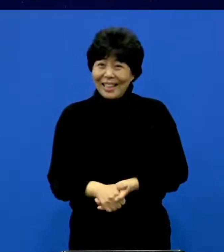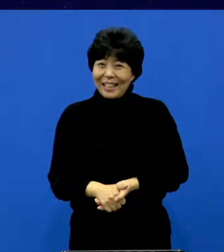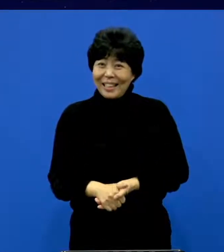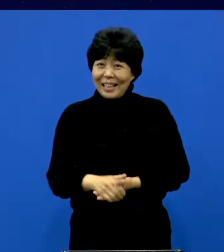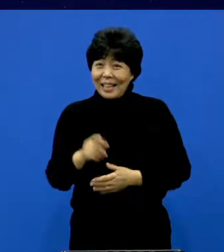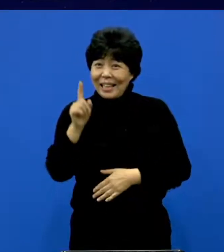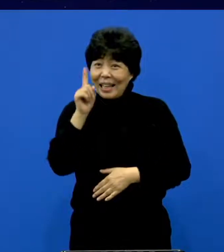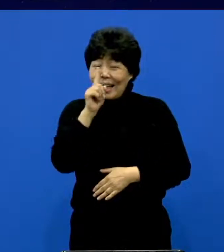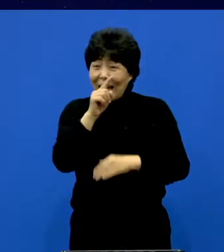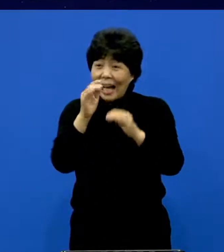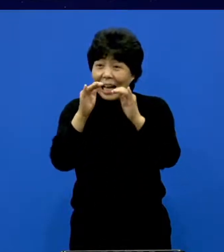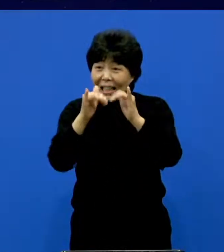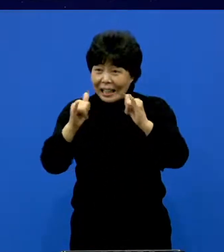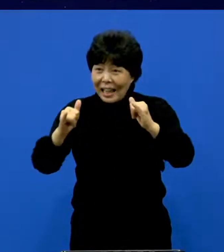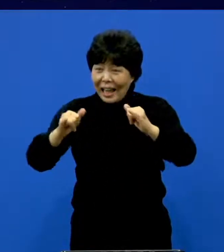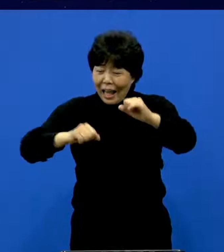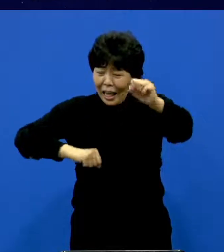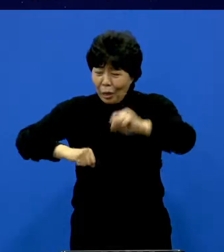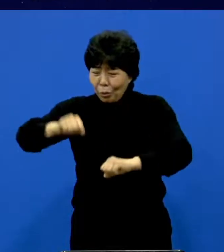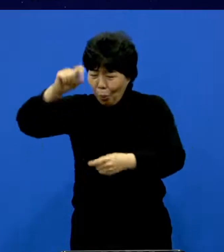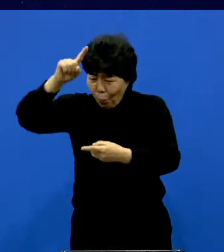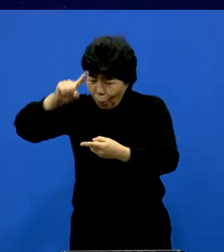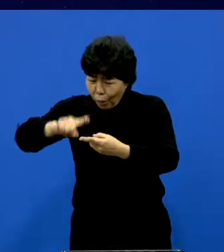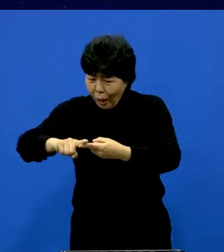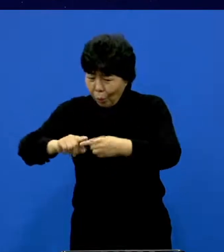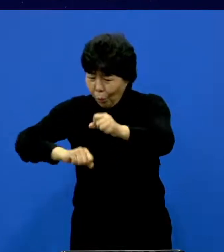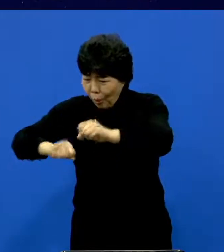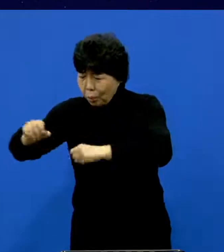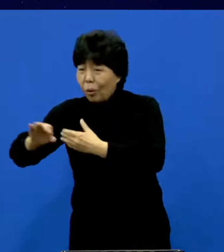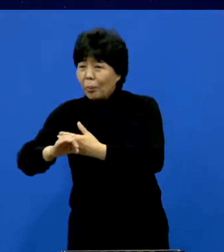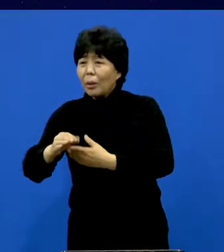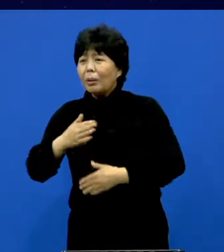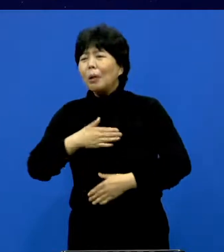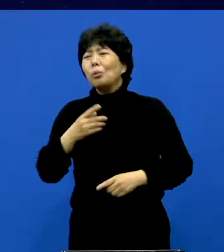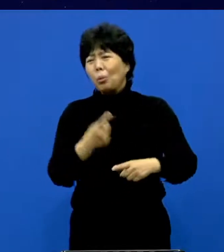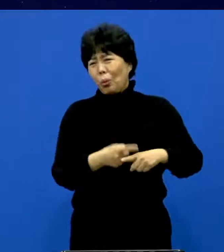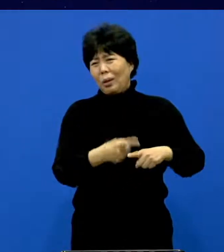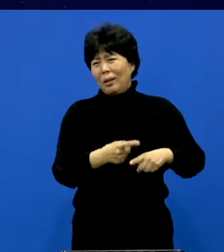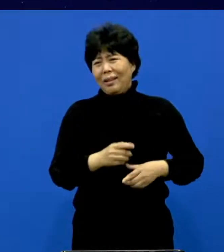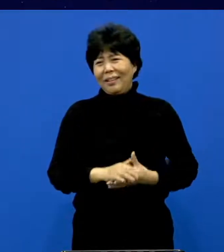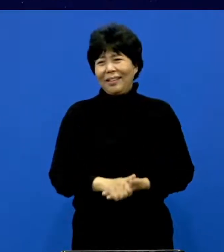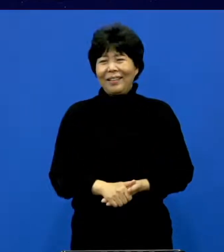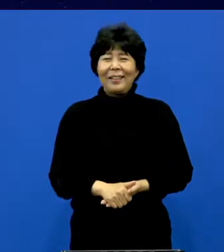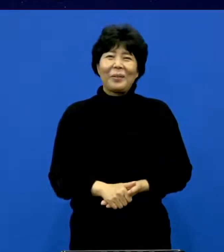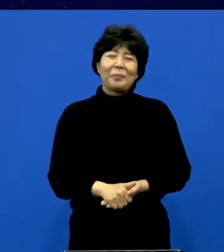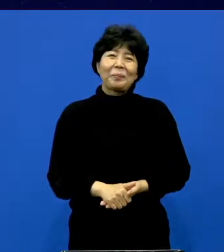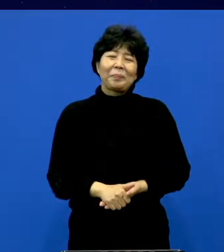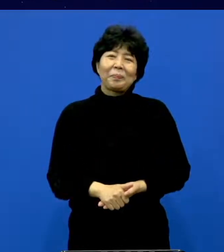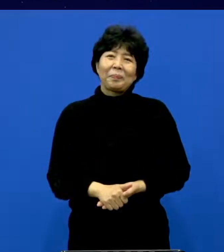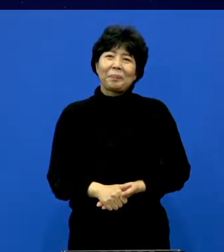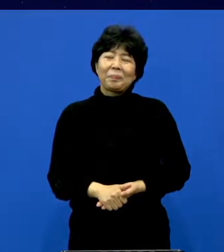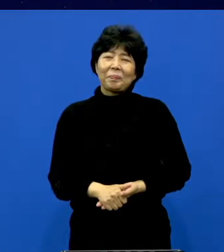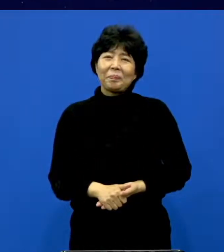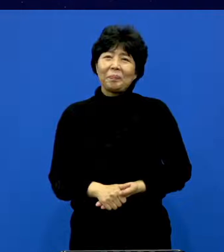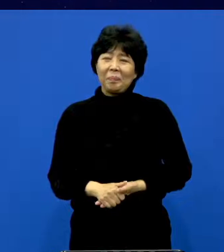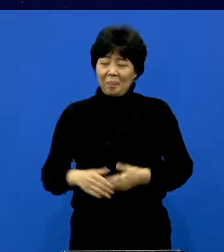악인의 행동에 따라 내가 반응한다면 결국은 악인과 함께 심판을 받을 수밖에 없어. 너가 나에게 그렇게 했으니 나도 너에게 그렇게